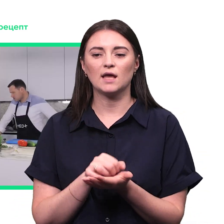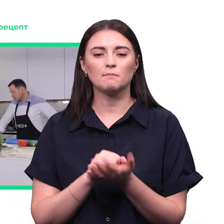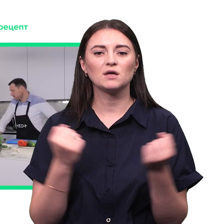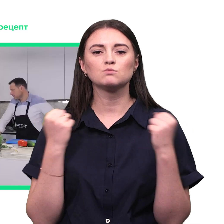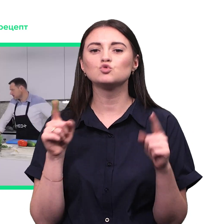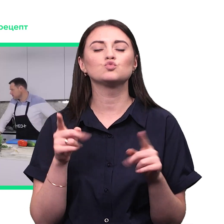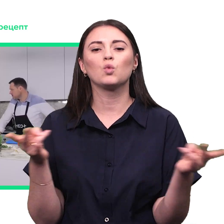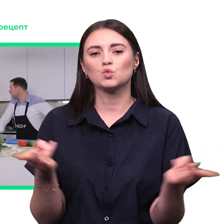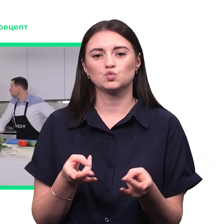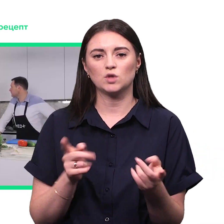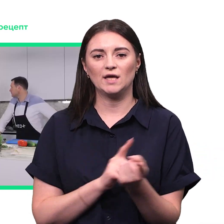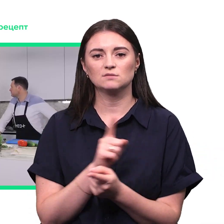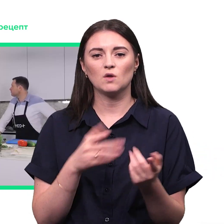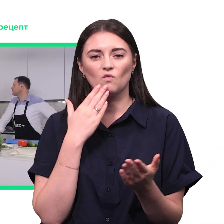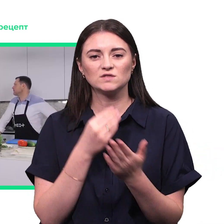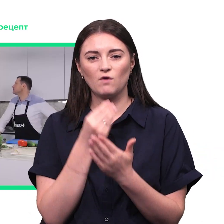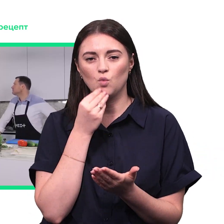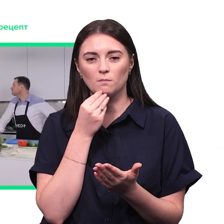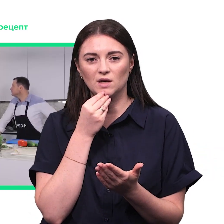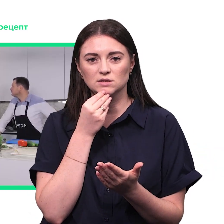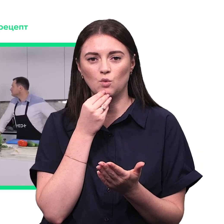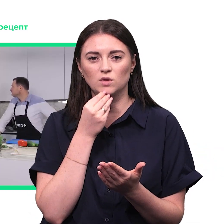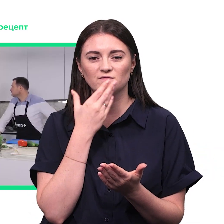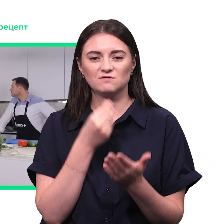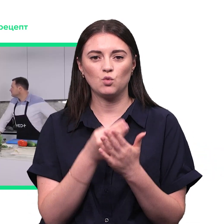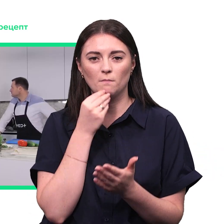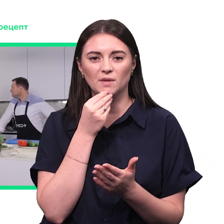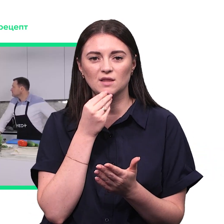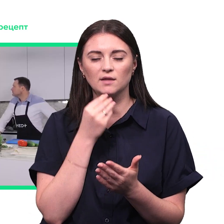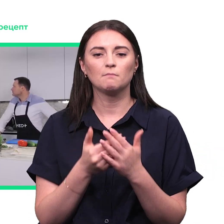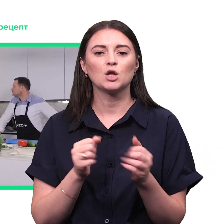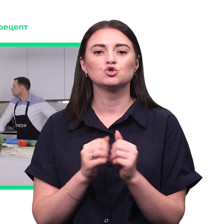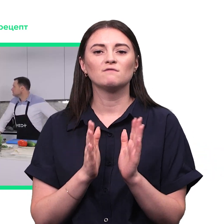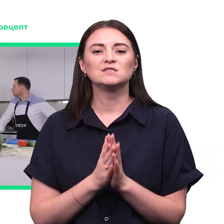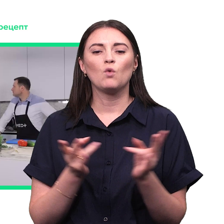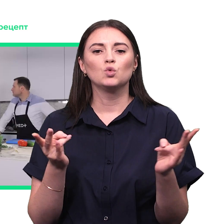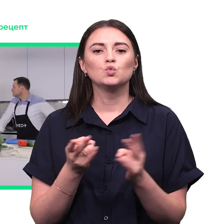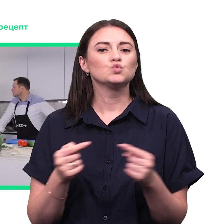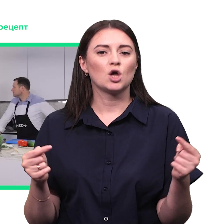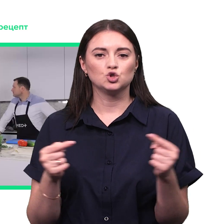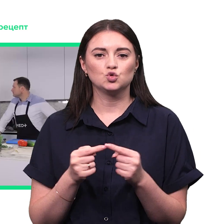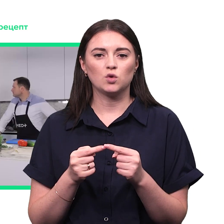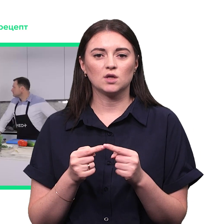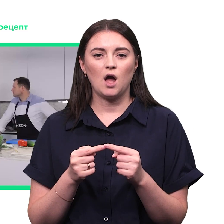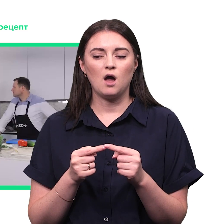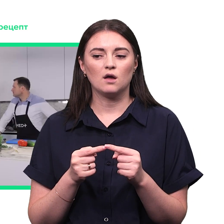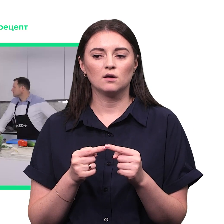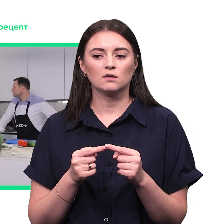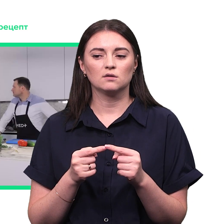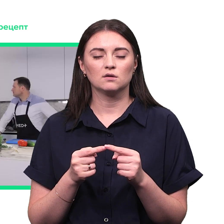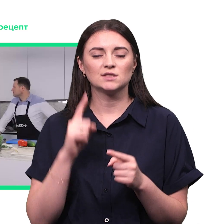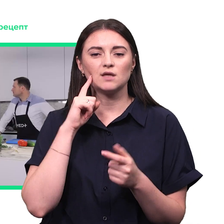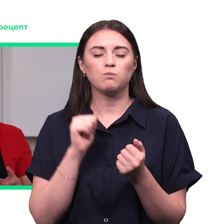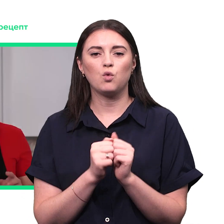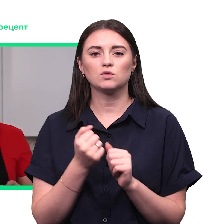спортом, что нужно изменить в своем рационе, в своем питании? Прежде всего, нужно четко запомнить одну